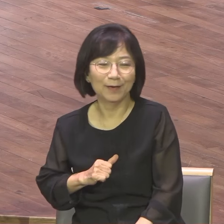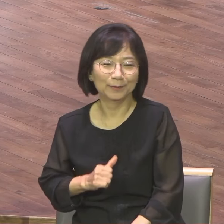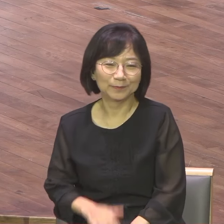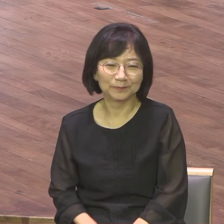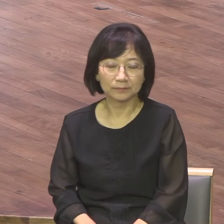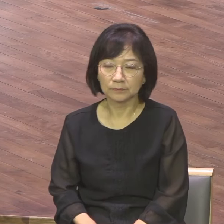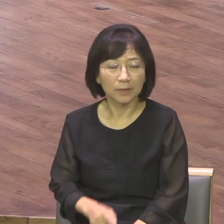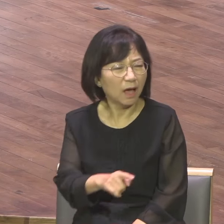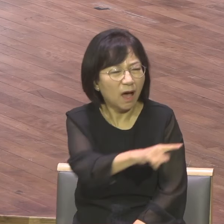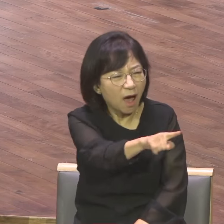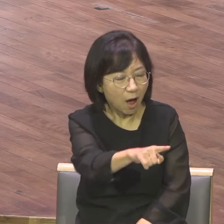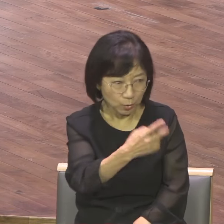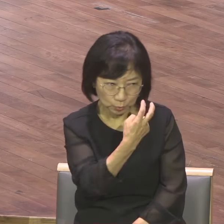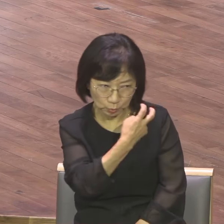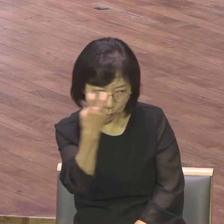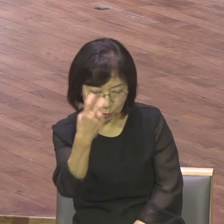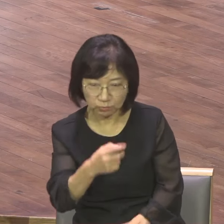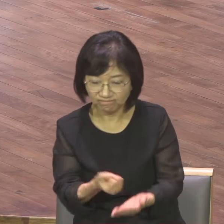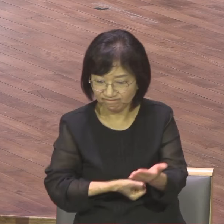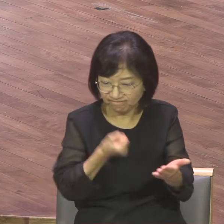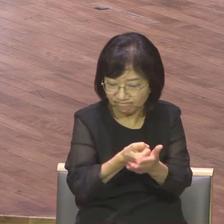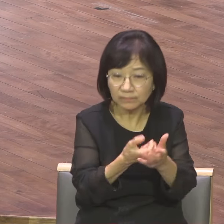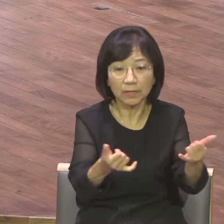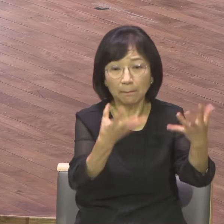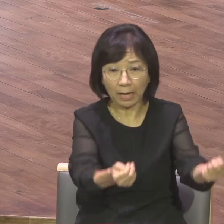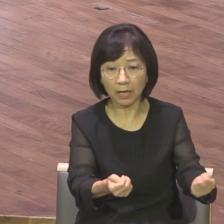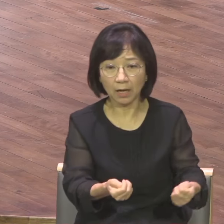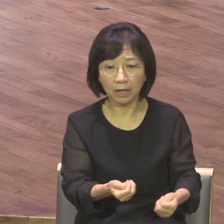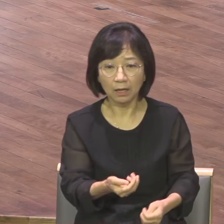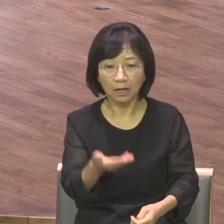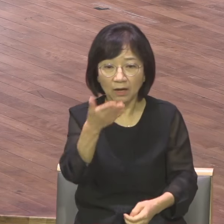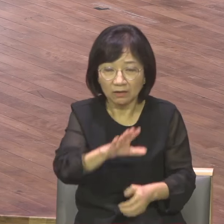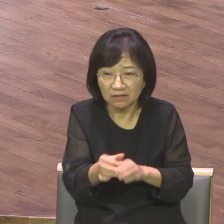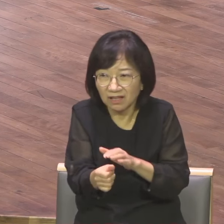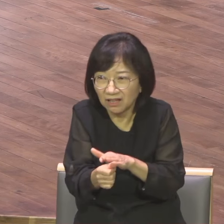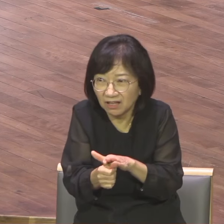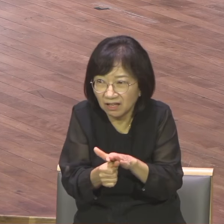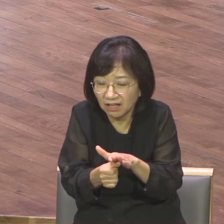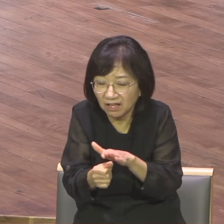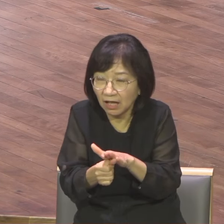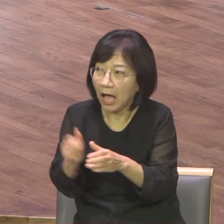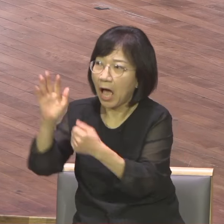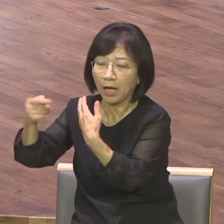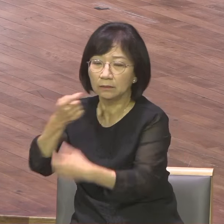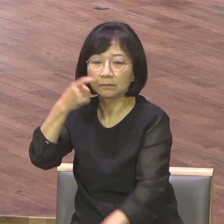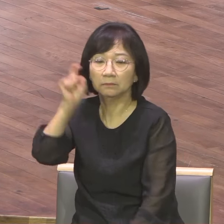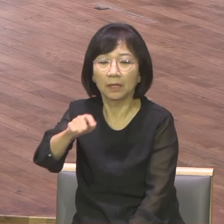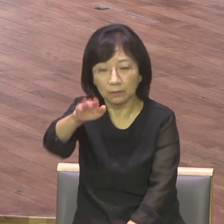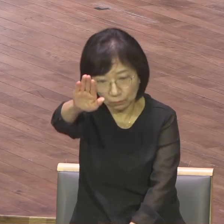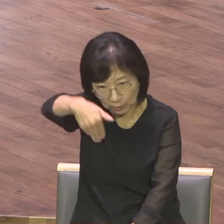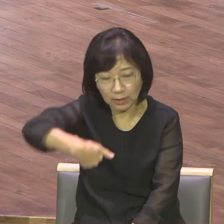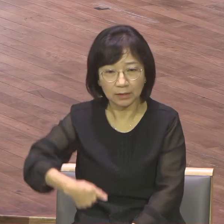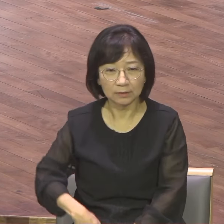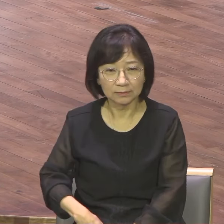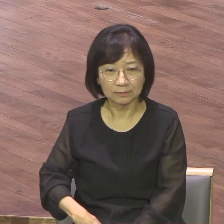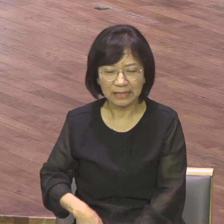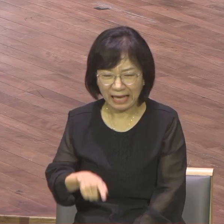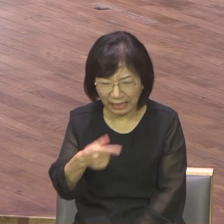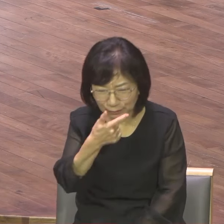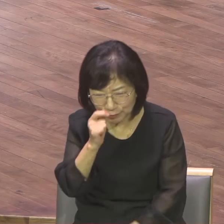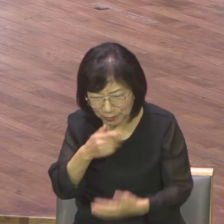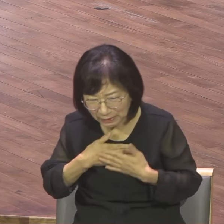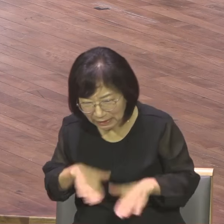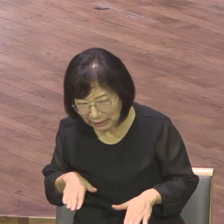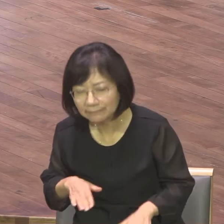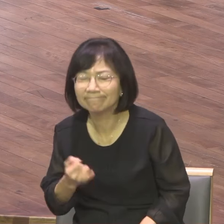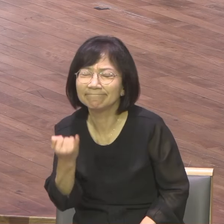사람 용감한 사람 얼마나 많이 있어요. 있는데 하나님 한번 찍었다 그러면 끝까지 서신다니까. 희한하시죠.